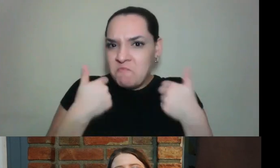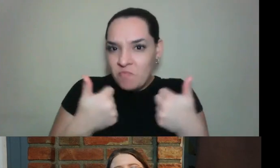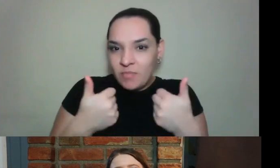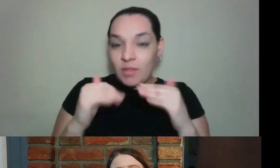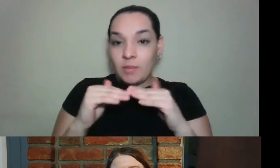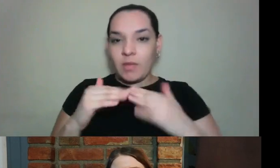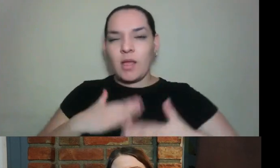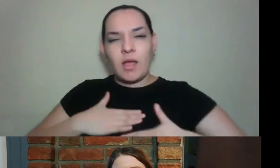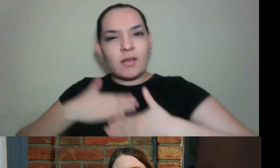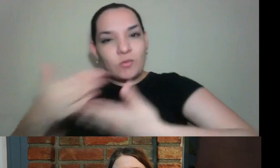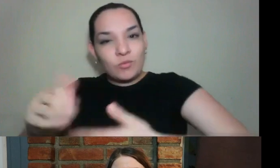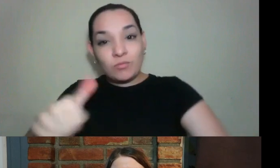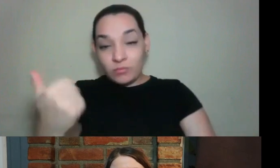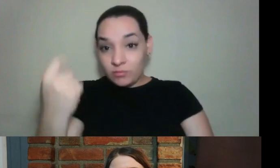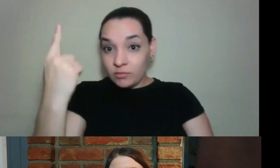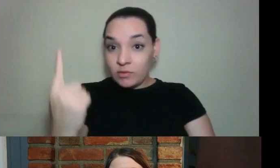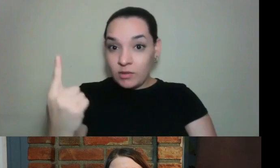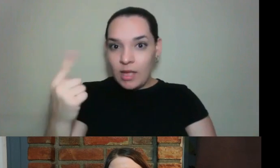los demás,